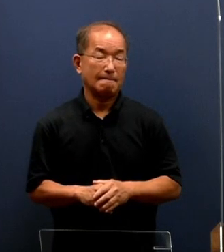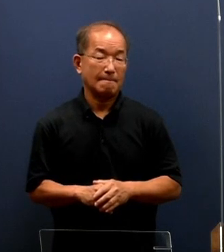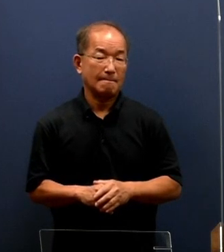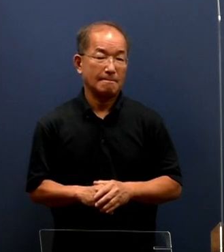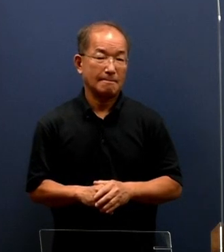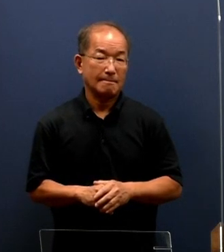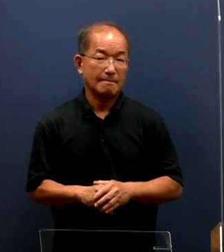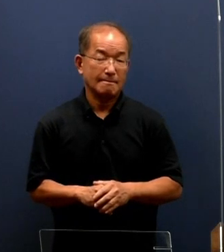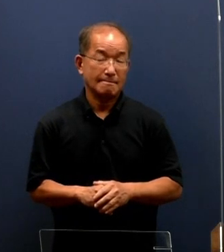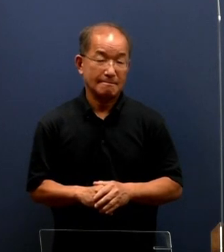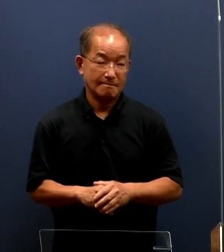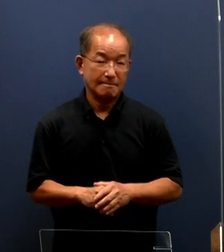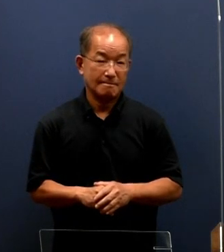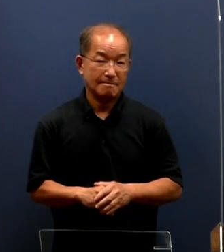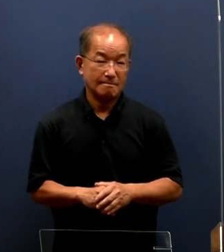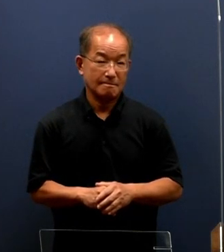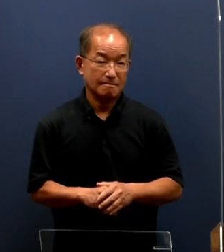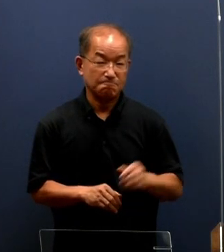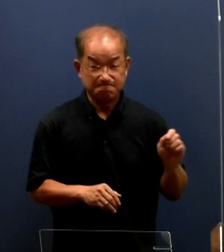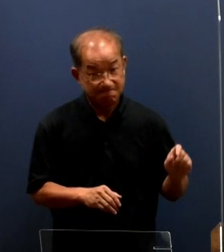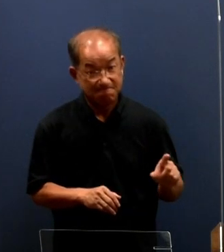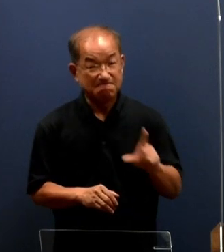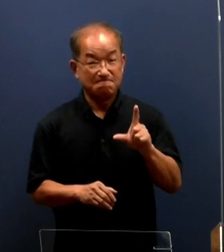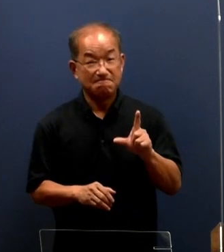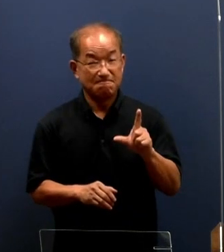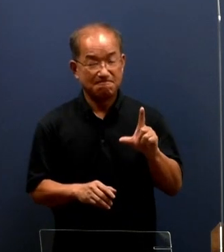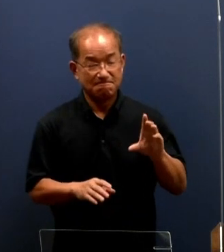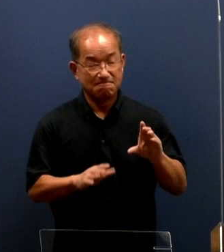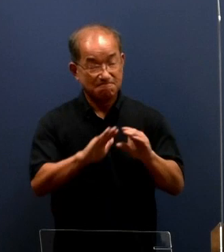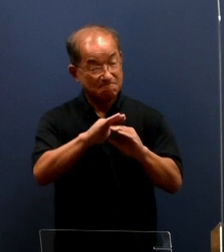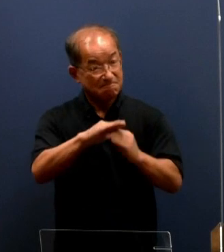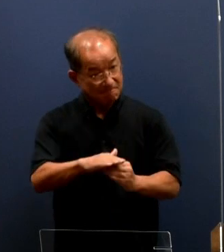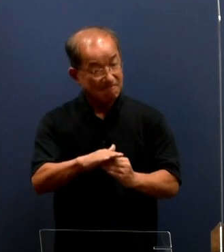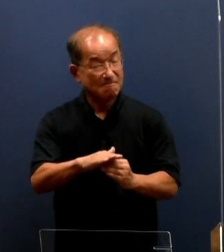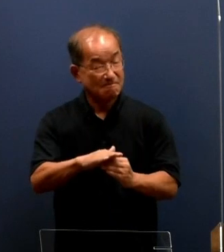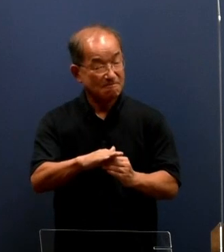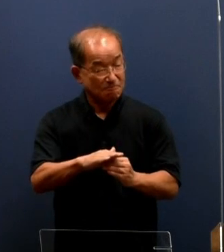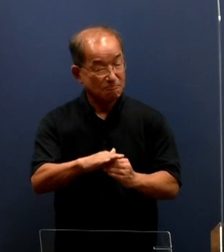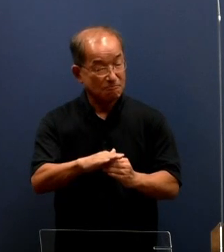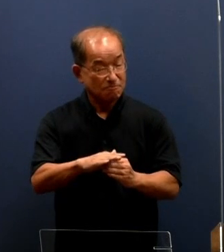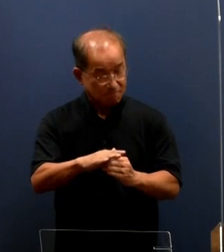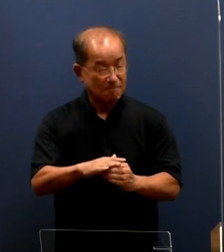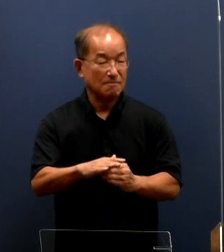この急激だった第7波の波を